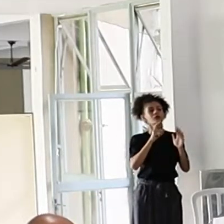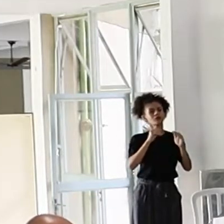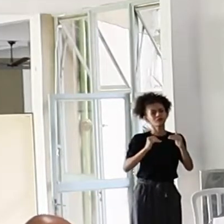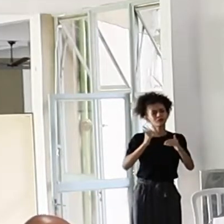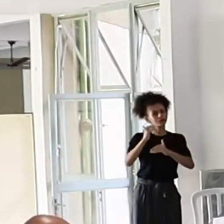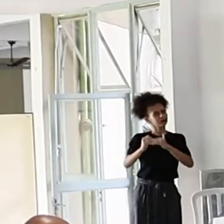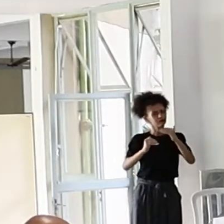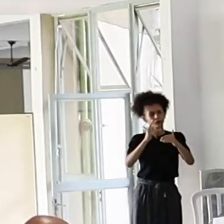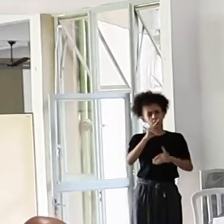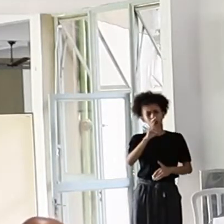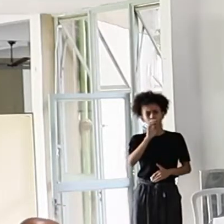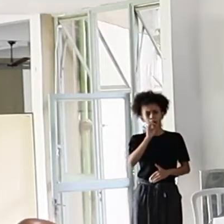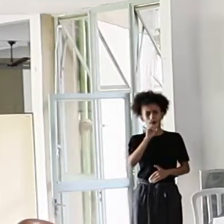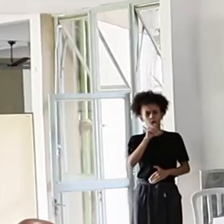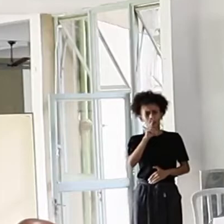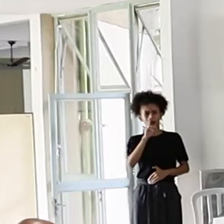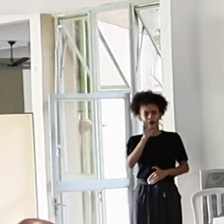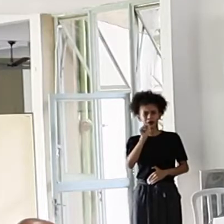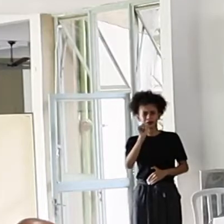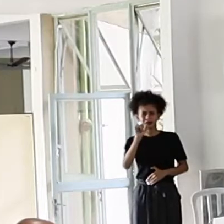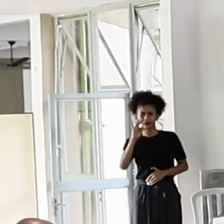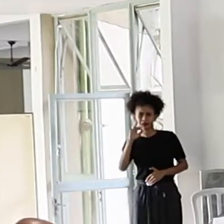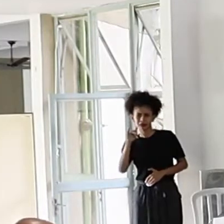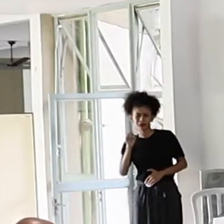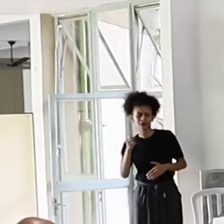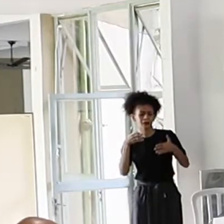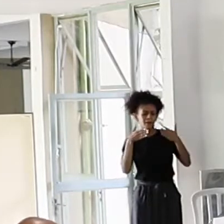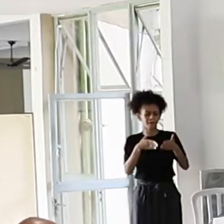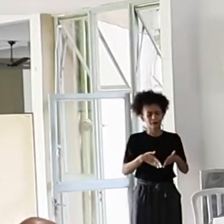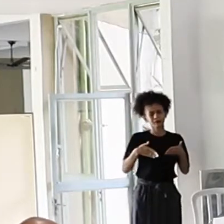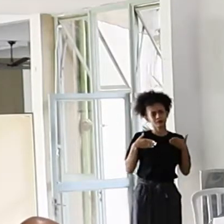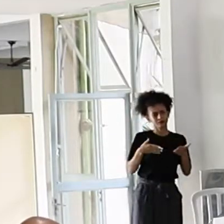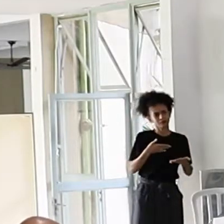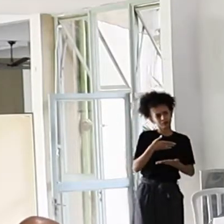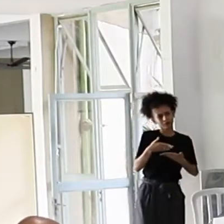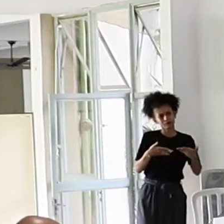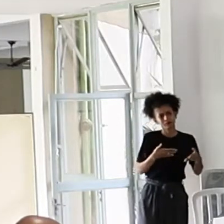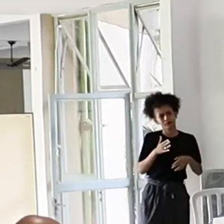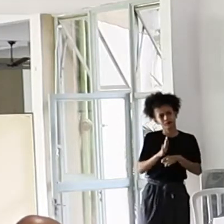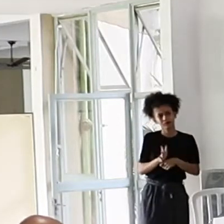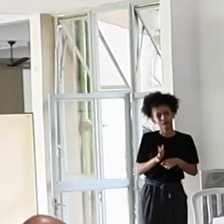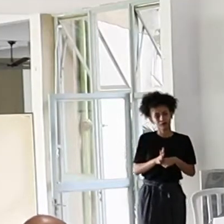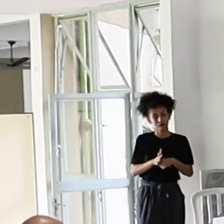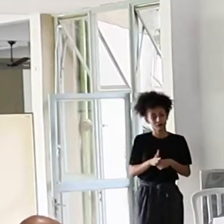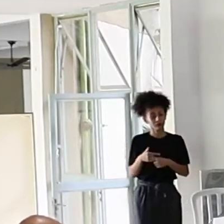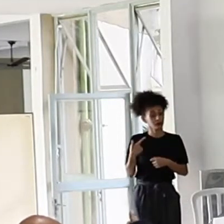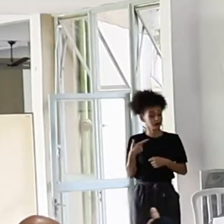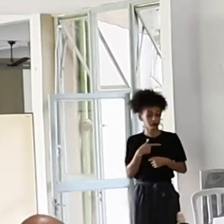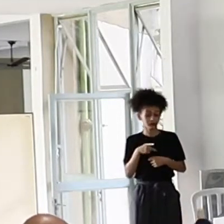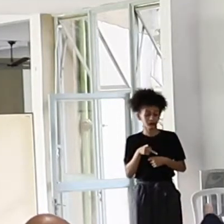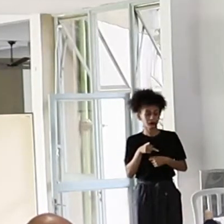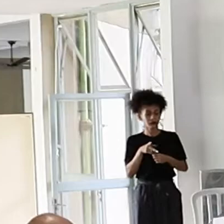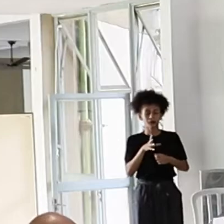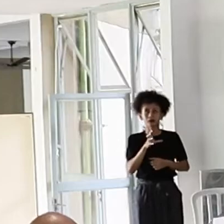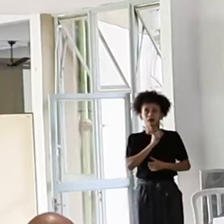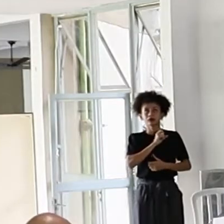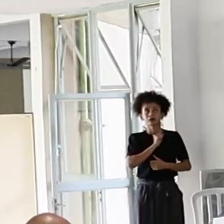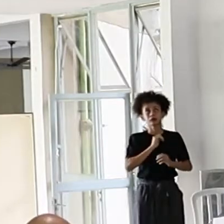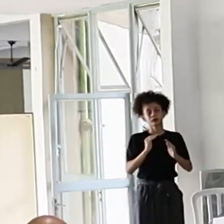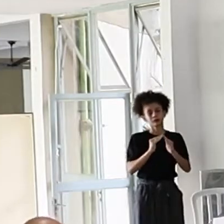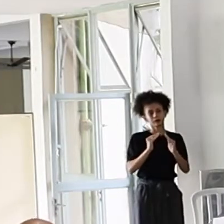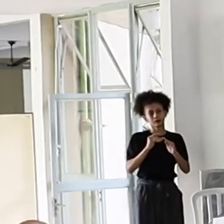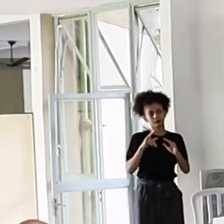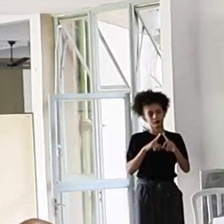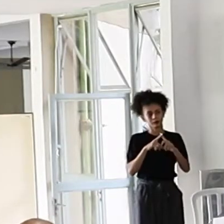Progressista de ser participativo de ser colaborativo a gente sempre gostou de